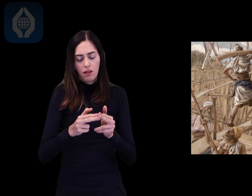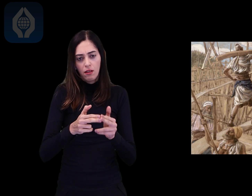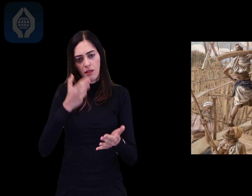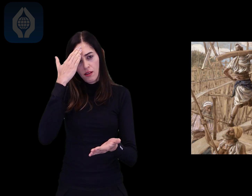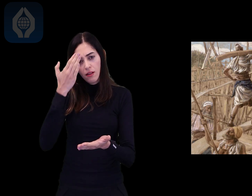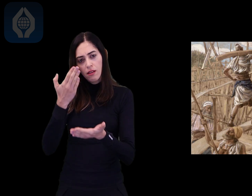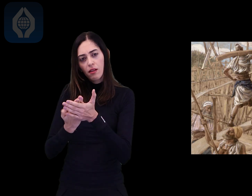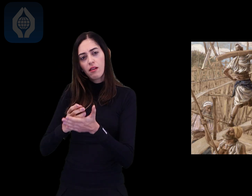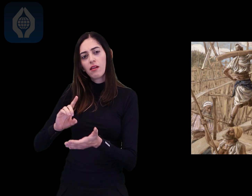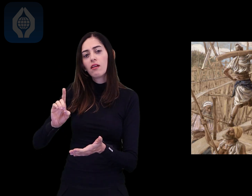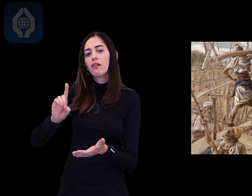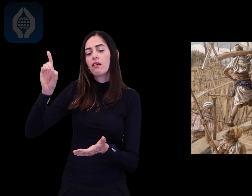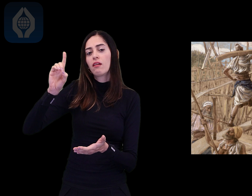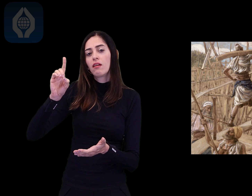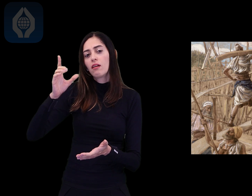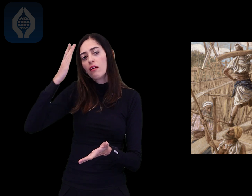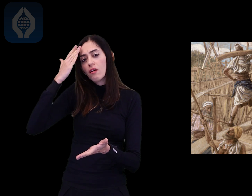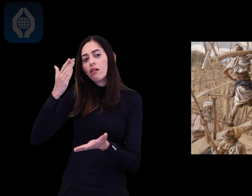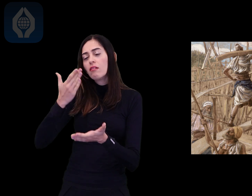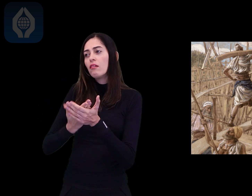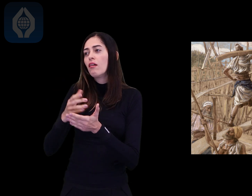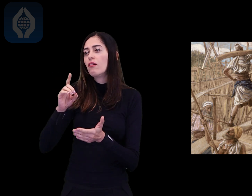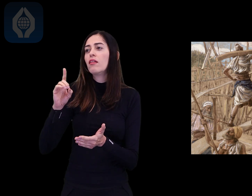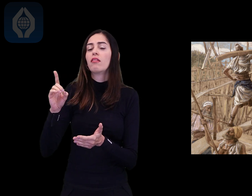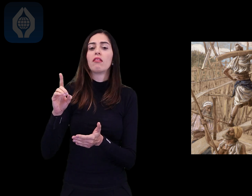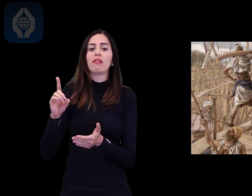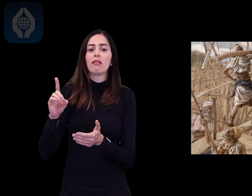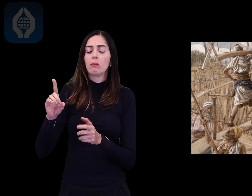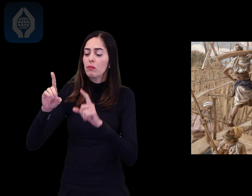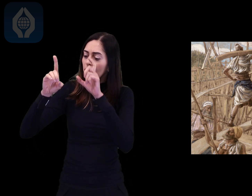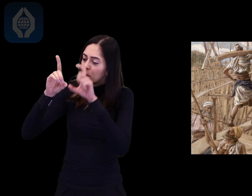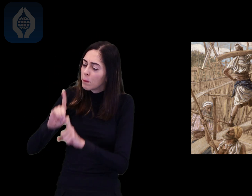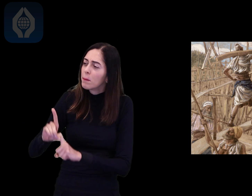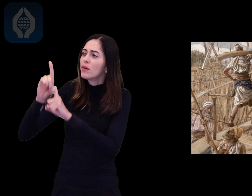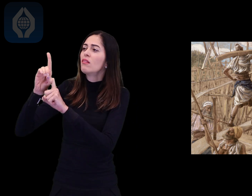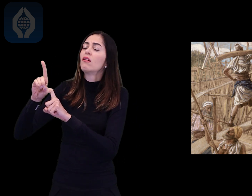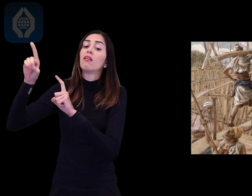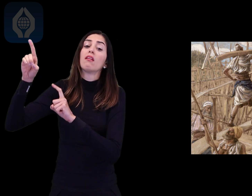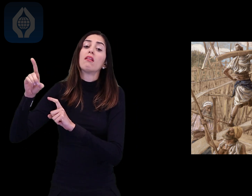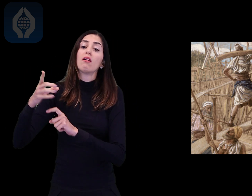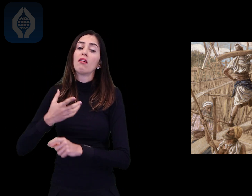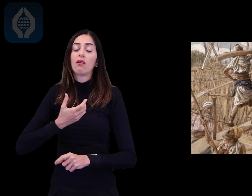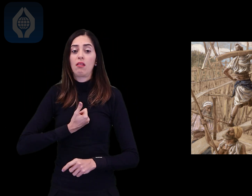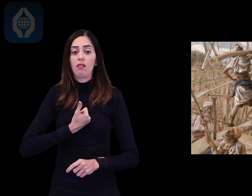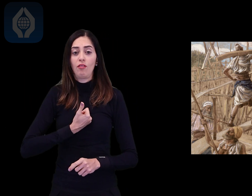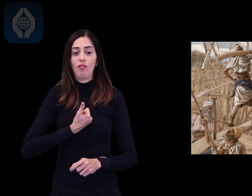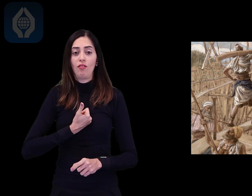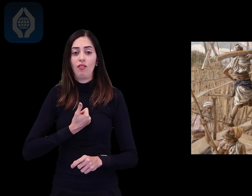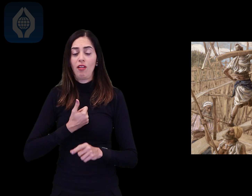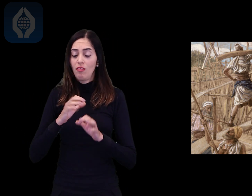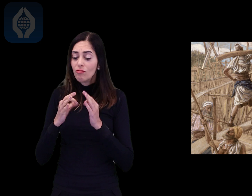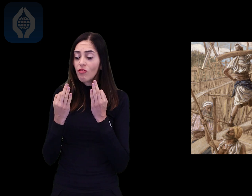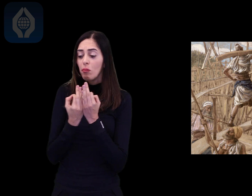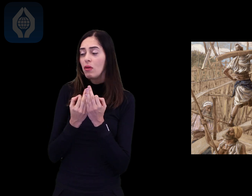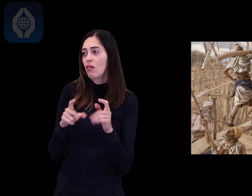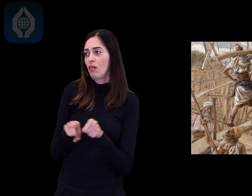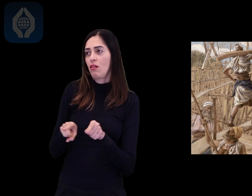e dependia dele para salvá-lo. Ele e sua família do dilúvio que Deus disse que enviaria. Lembre-se de uma